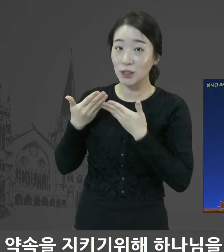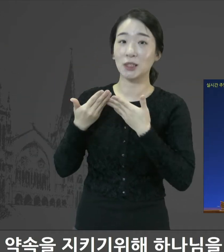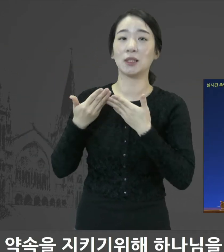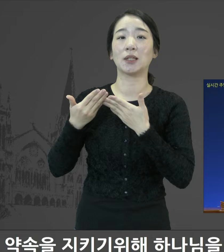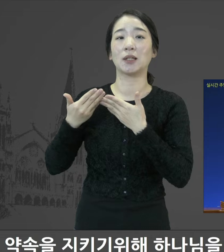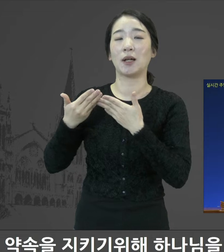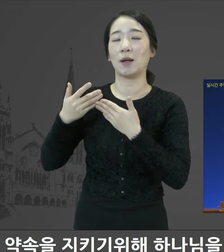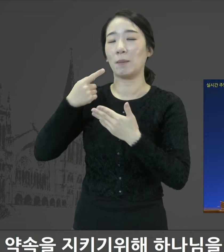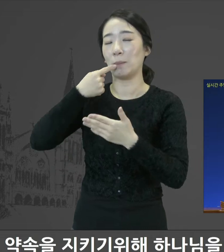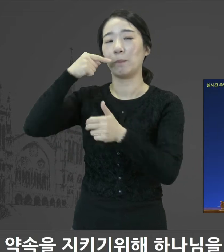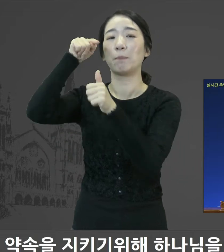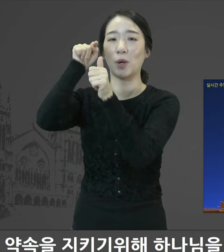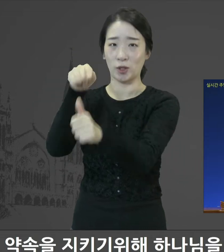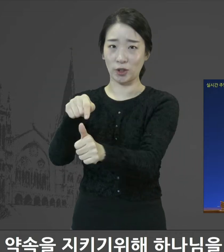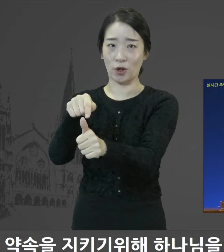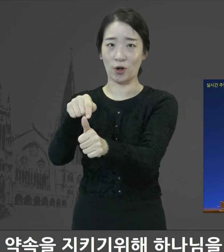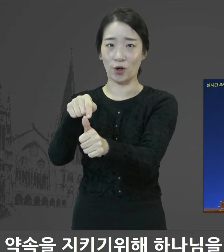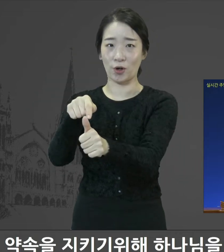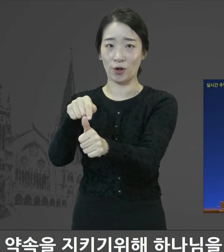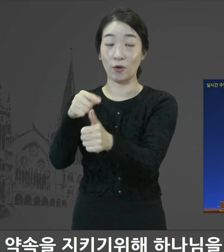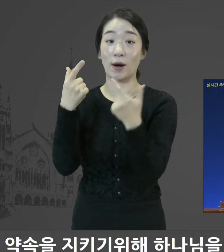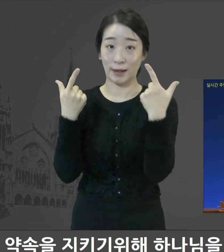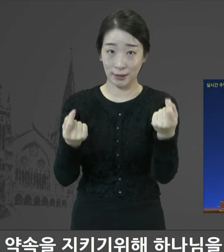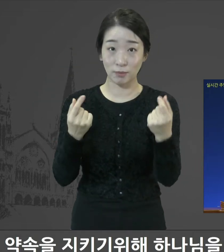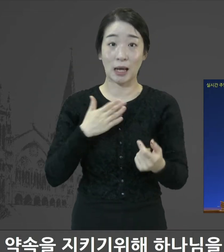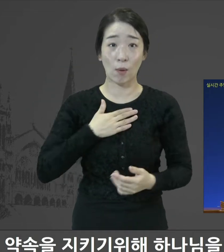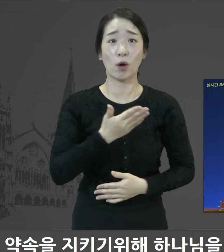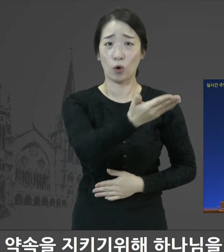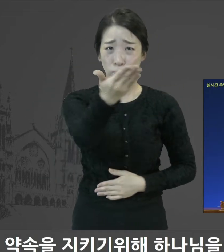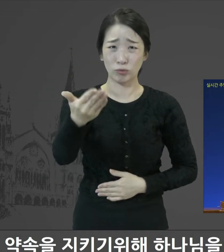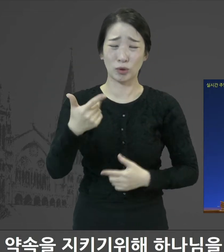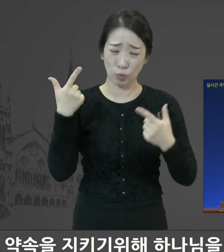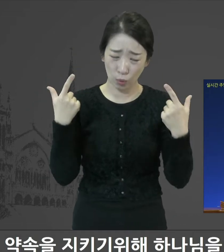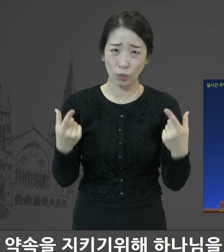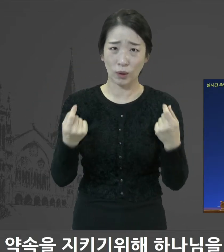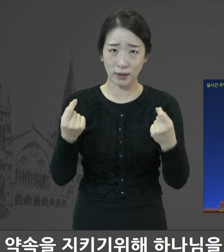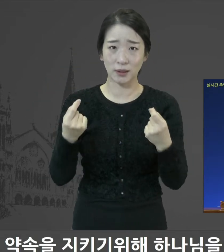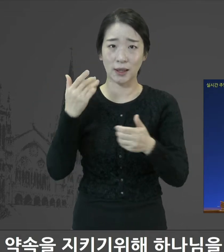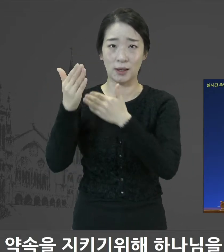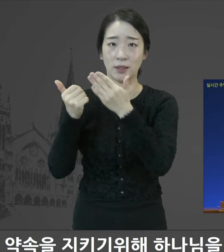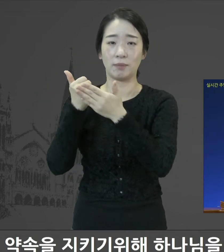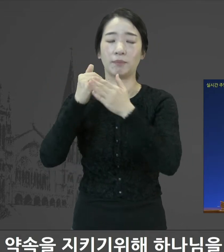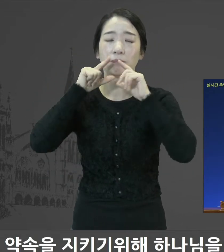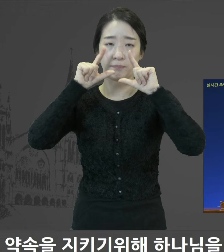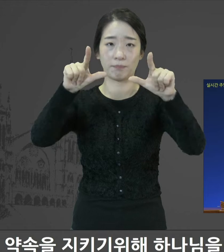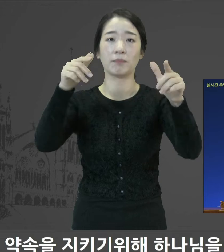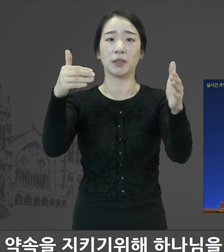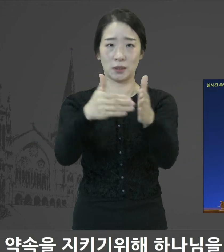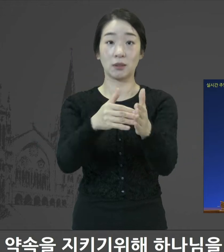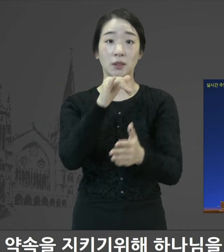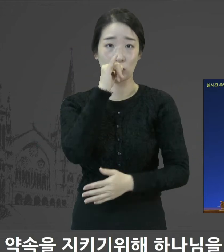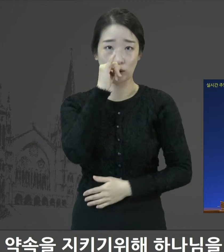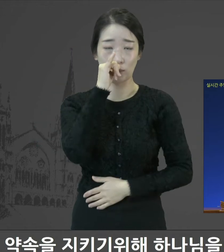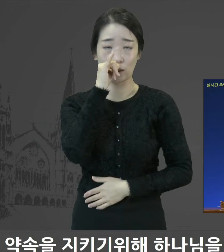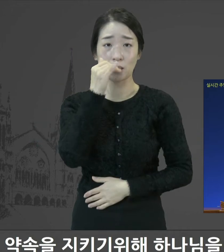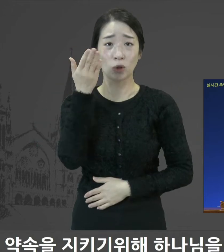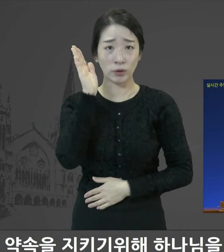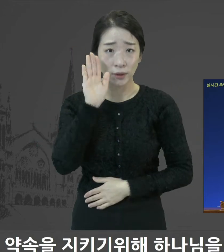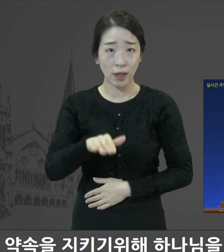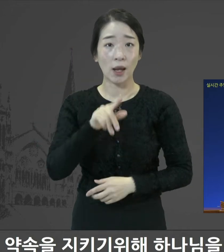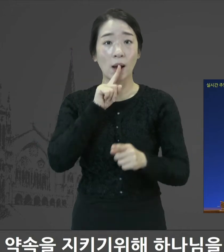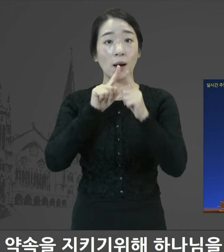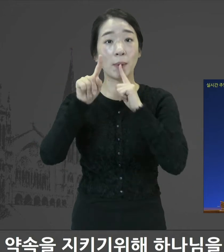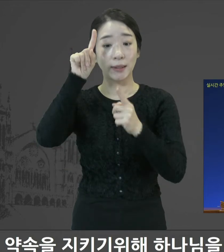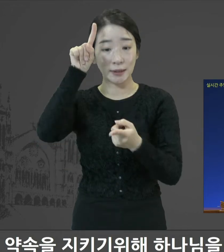사람도 빠짐없이 주를 믿어 구원받은 모든 사람에게 주신 하나님의 말씀이라는 사실이죠. 근데 그것이